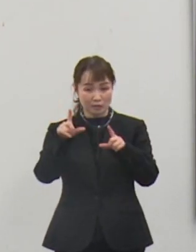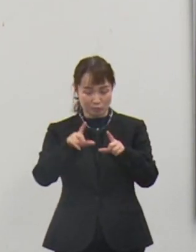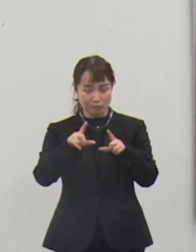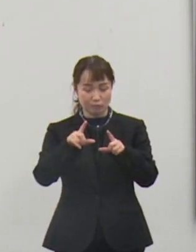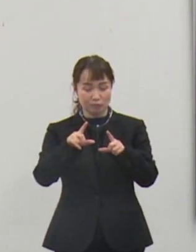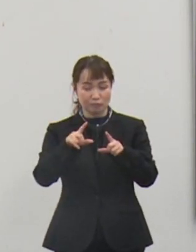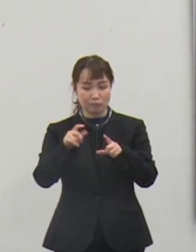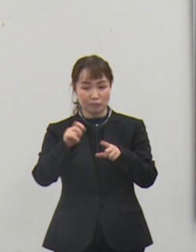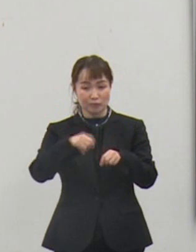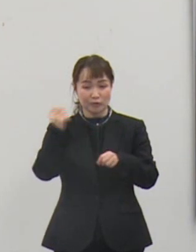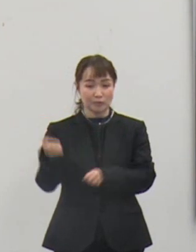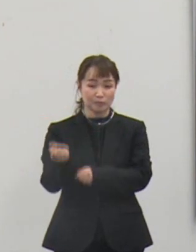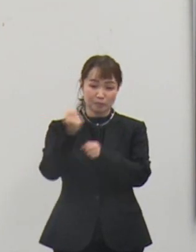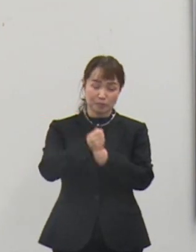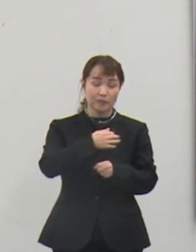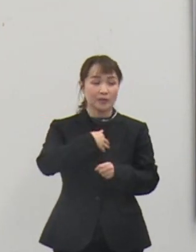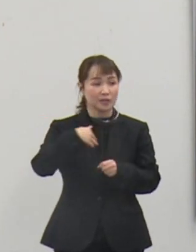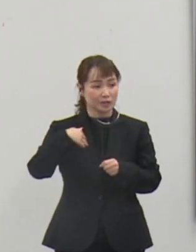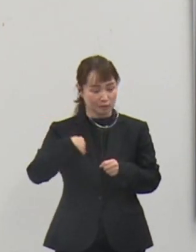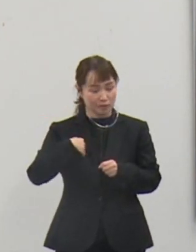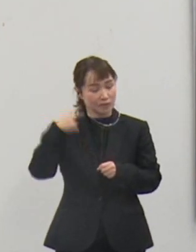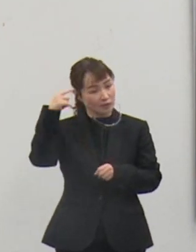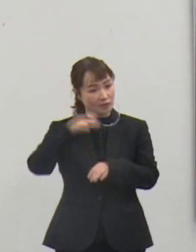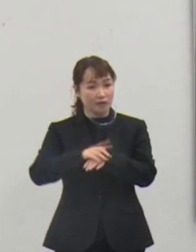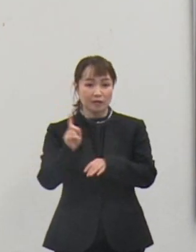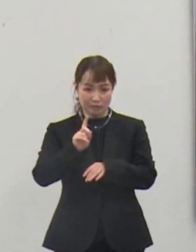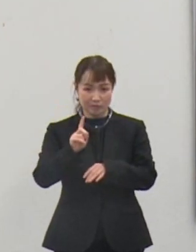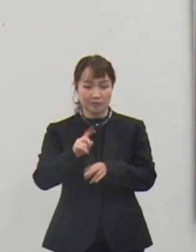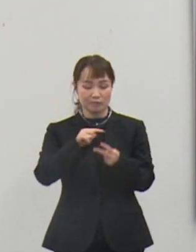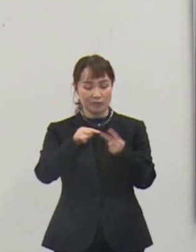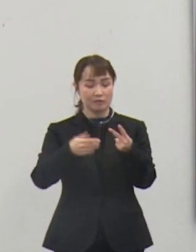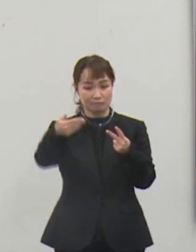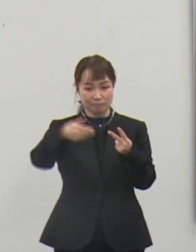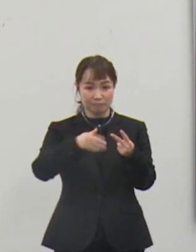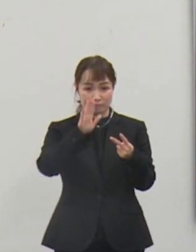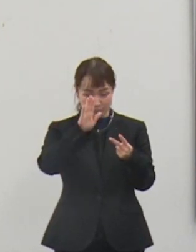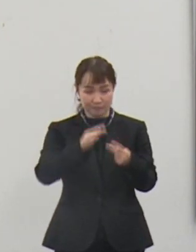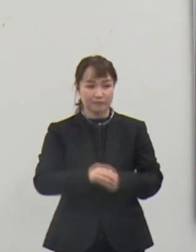ことへの期待感というところ、この2つ教えてください。